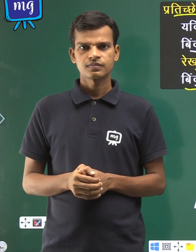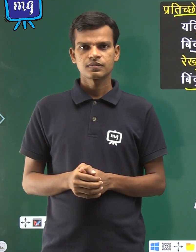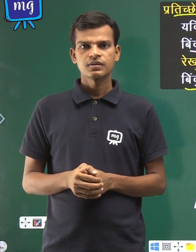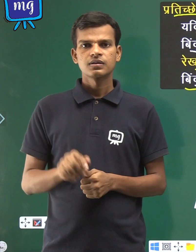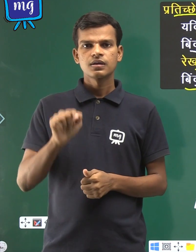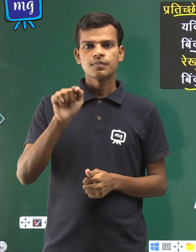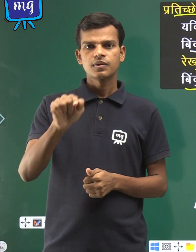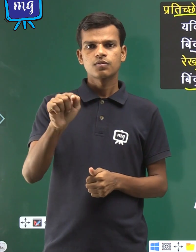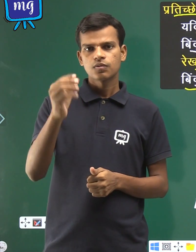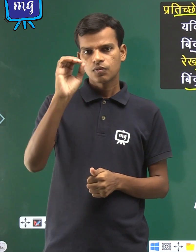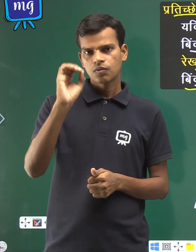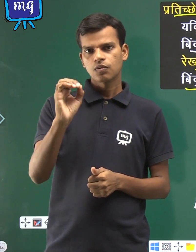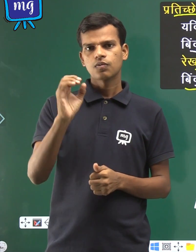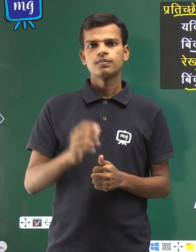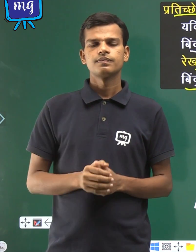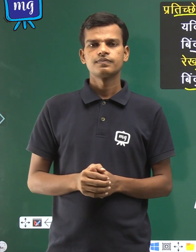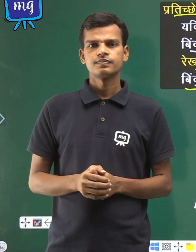बिंदु O